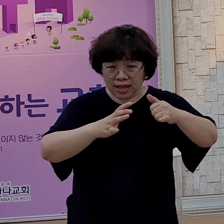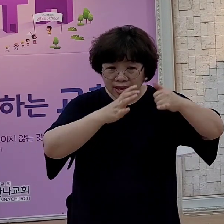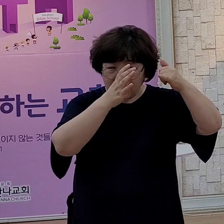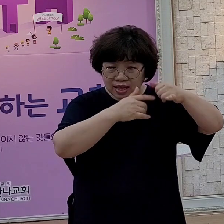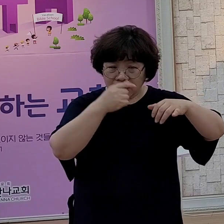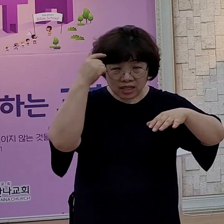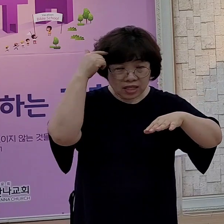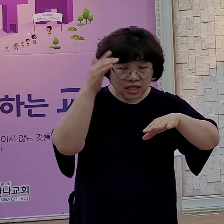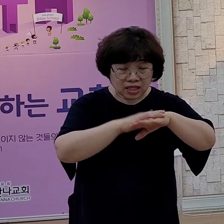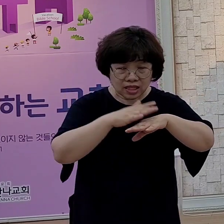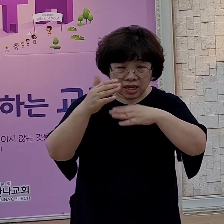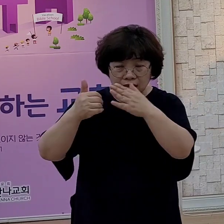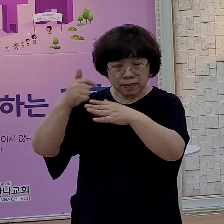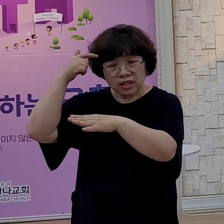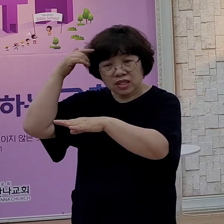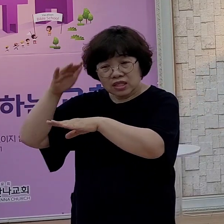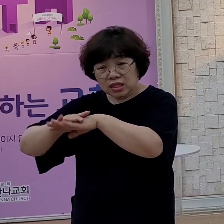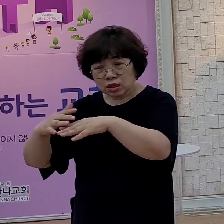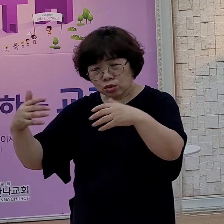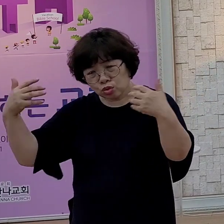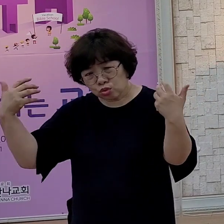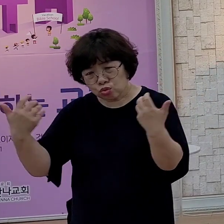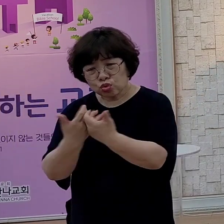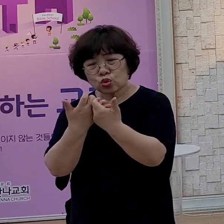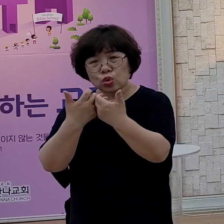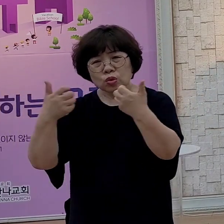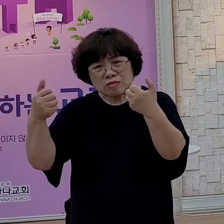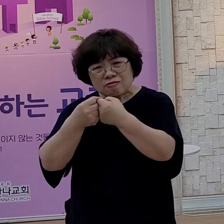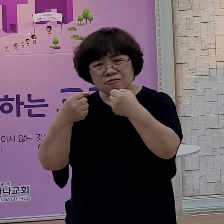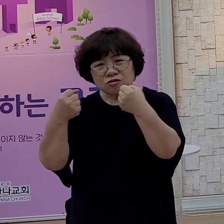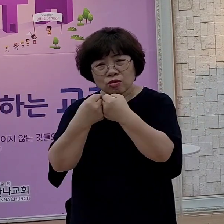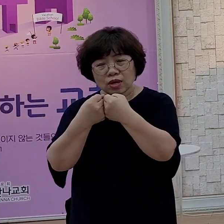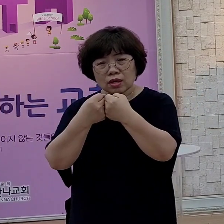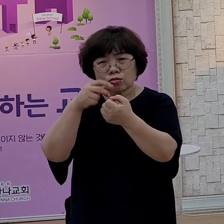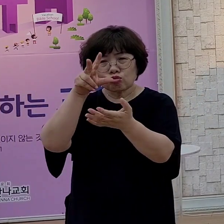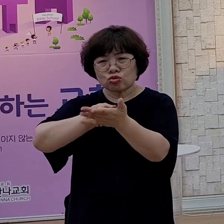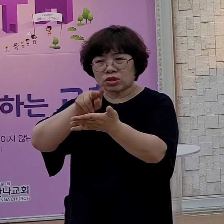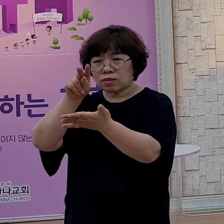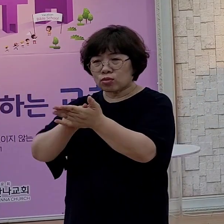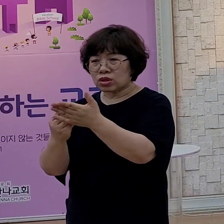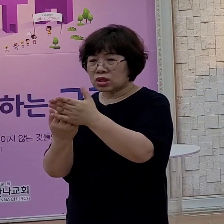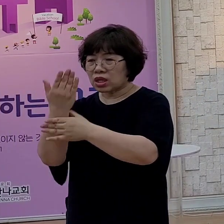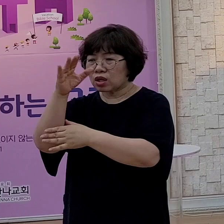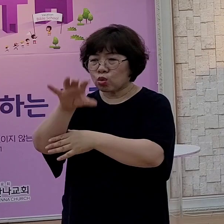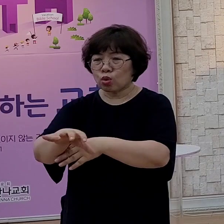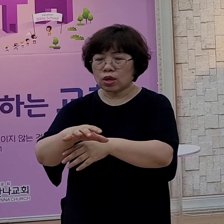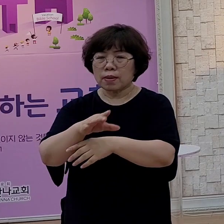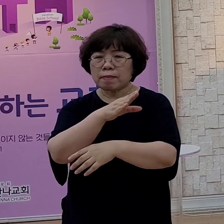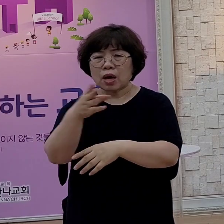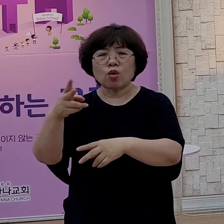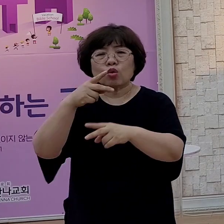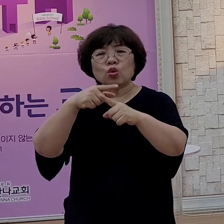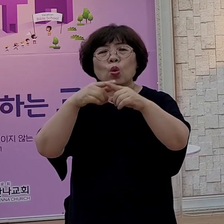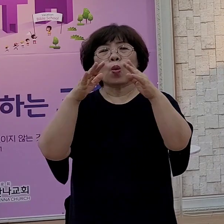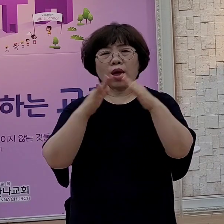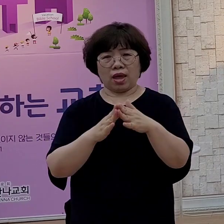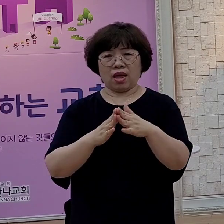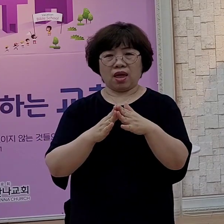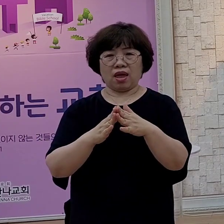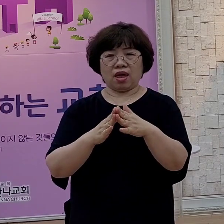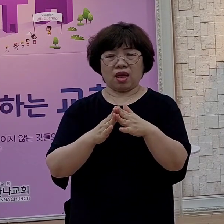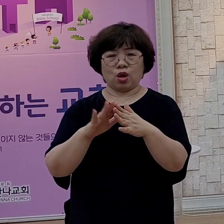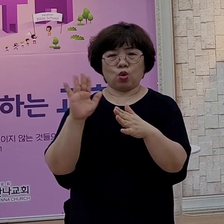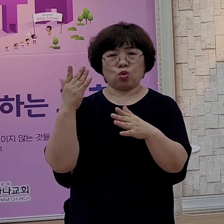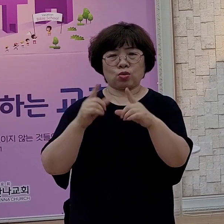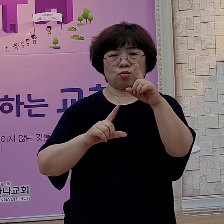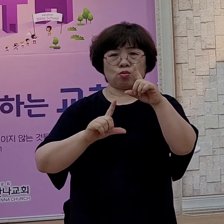지식이 충돌하는 현장이 되고 마는 이런 어처구니 없는 일들이 일어나고 있다라는 것이죠. 오늘 본문에서 뭐라고 말합니까?